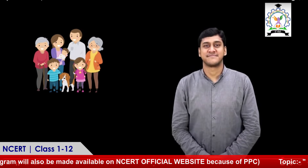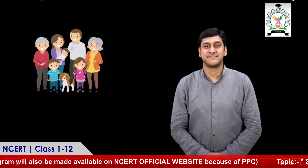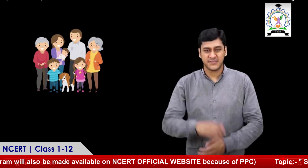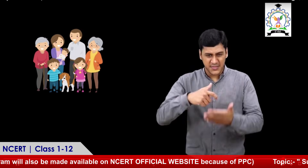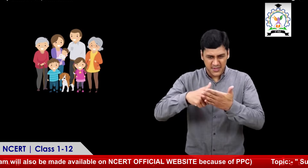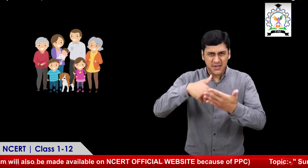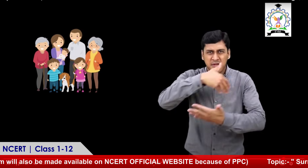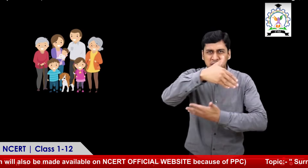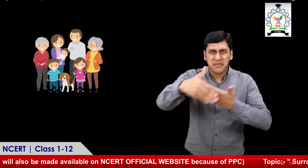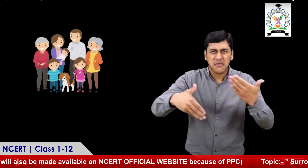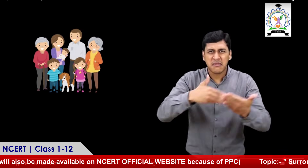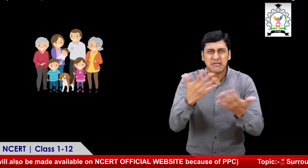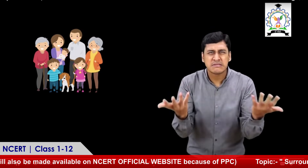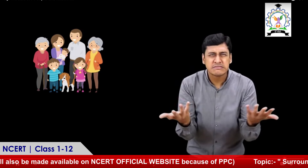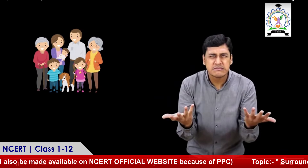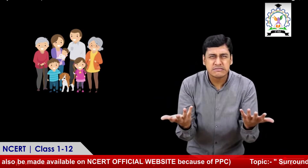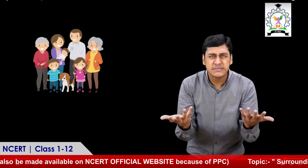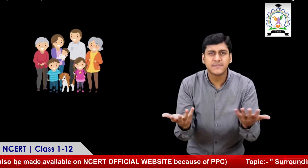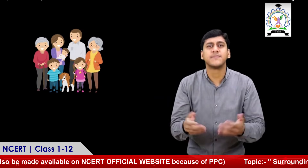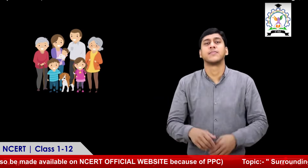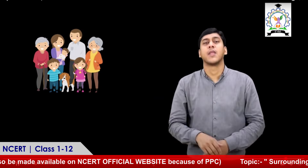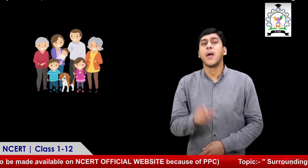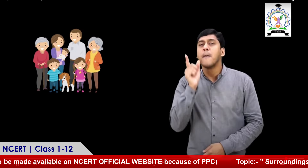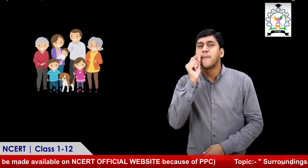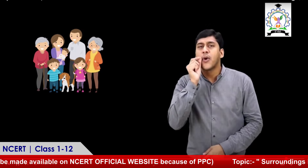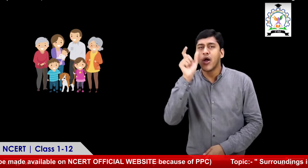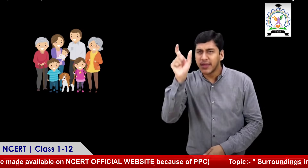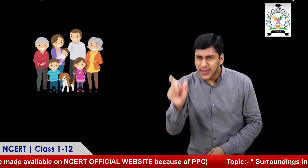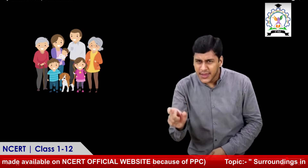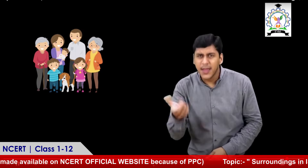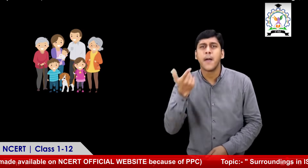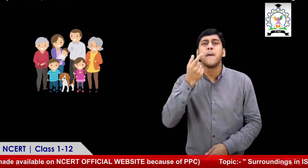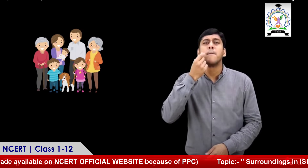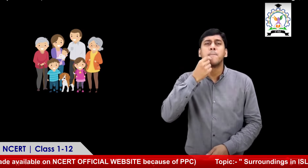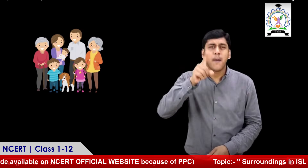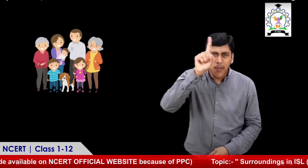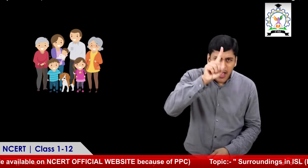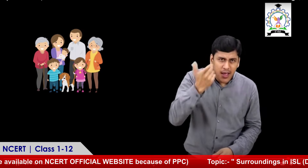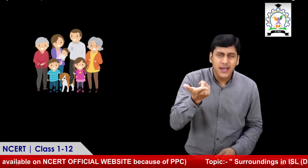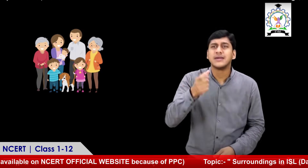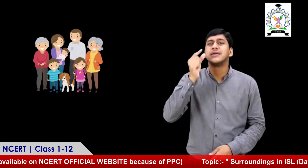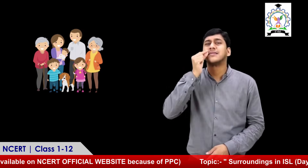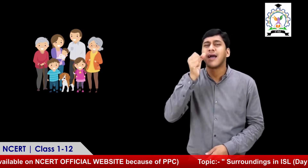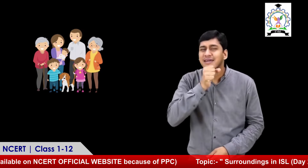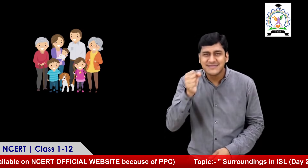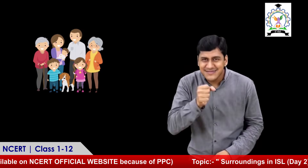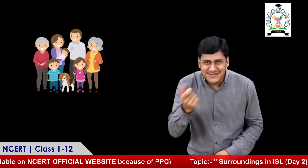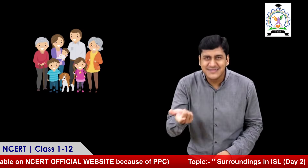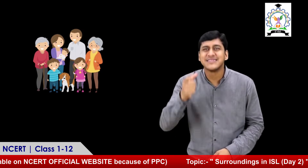इसमें लड़का, पापा, दादा, मामी आदि सभी